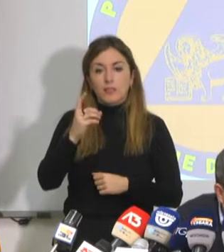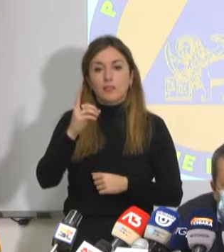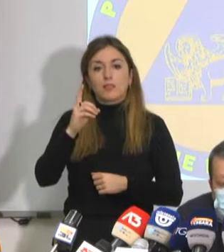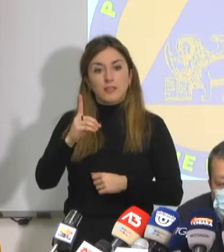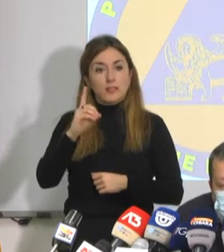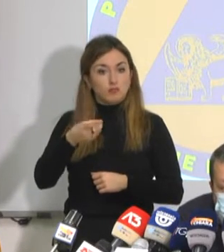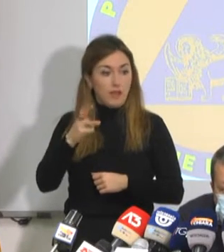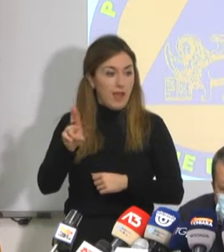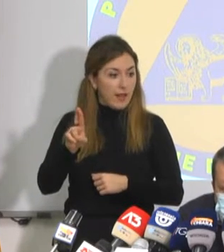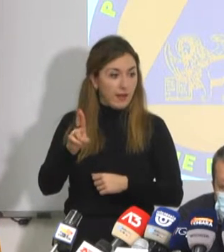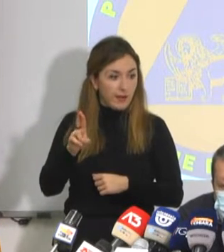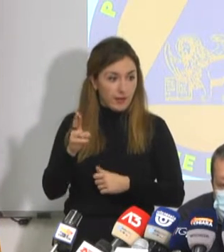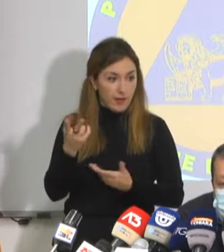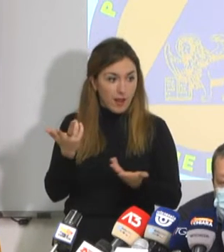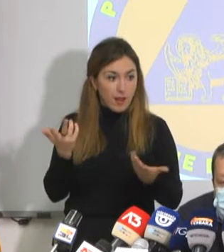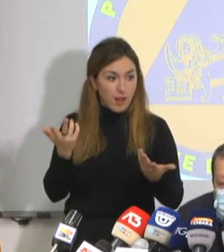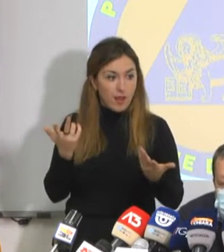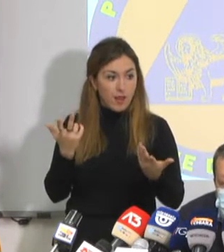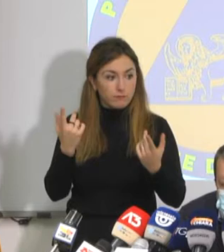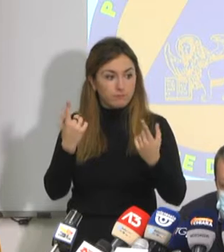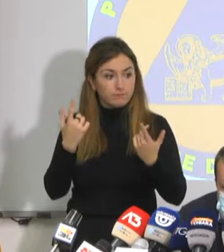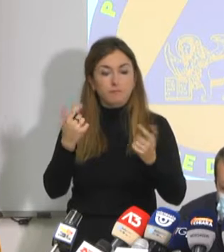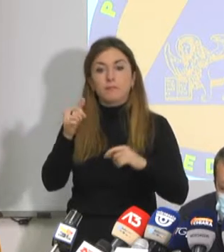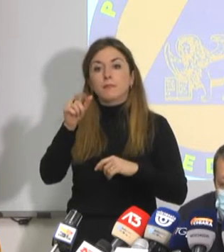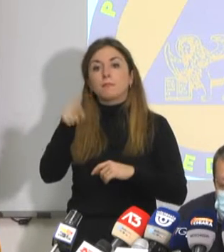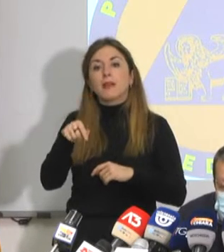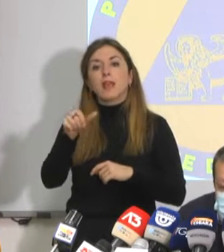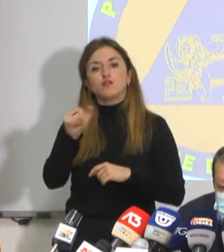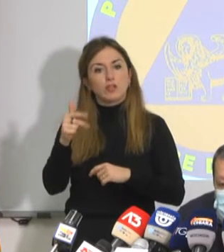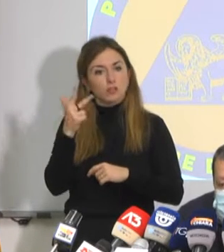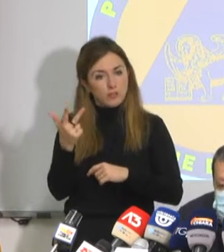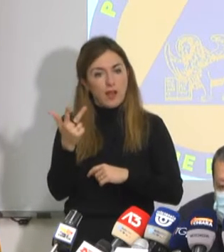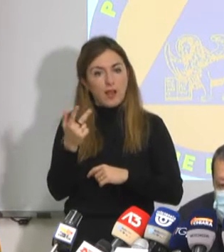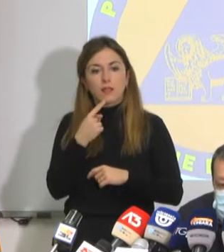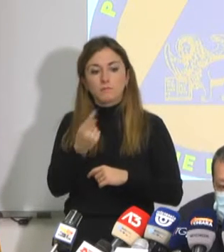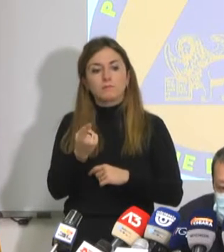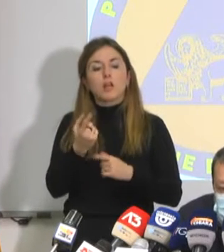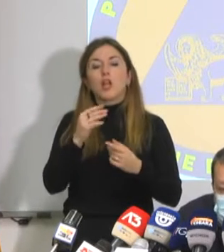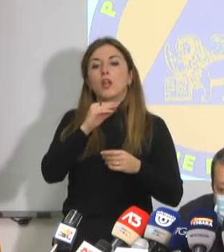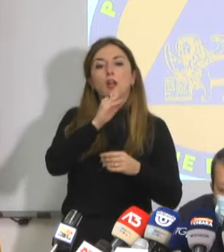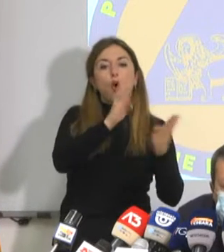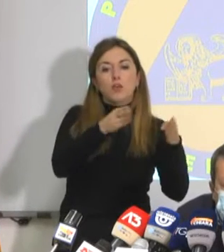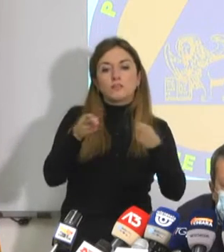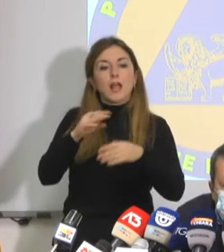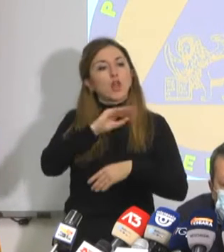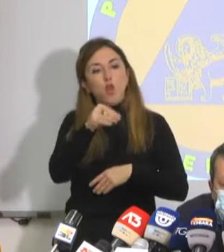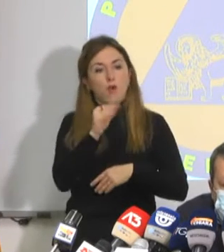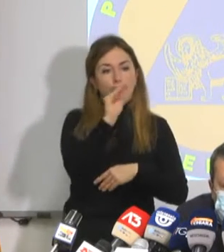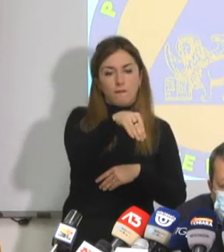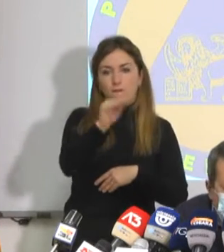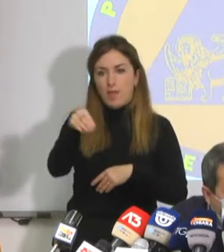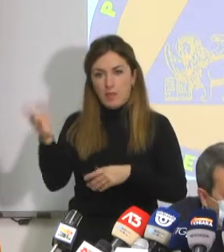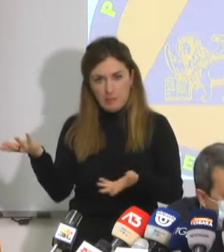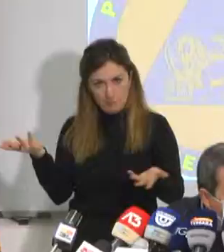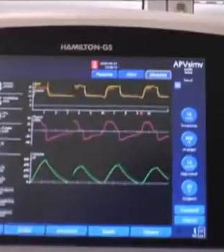1103 rispetto alla 552 noi andiamo a dire anche dove li mettiamo, cioè individuiamo ospedale per ospedale dove vanno